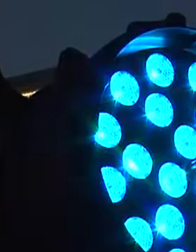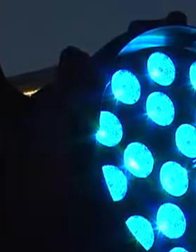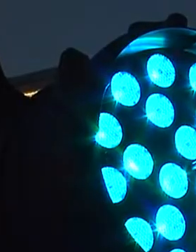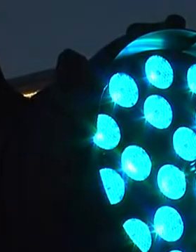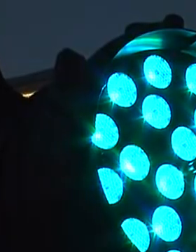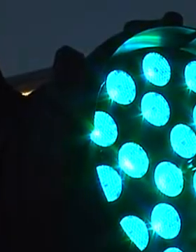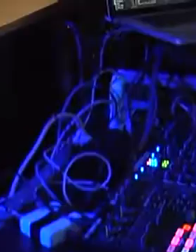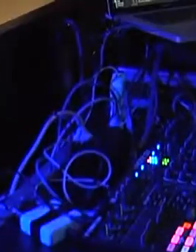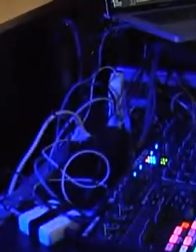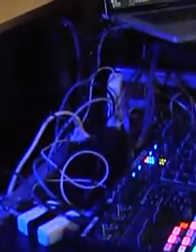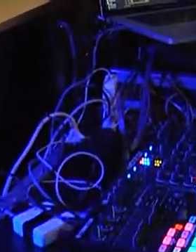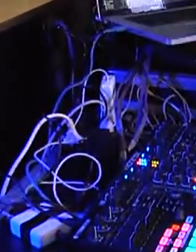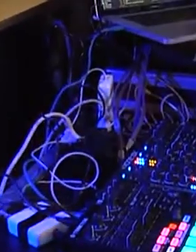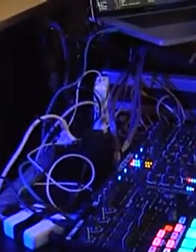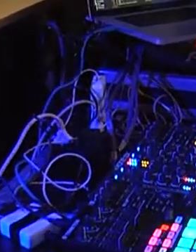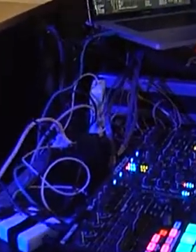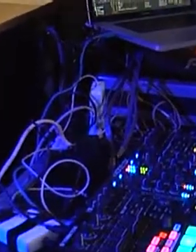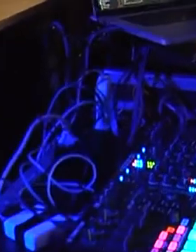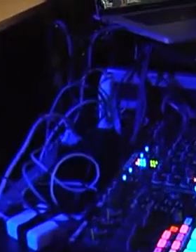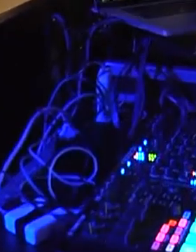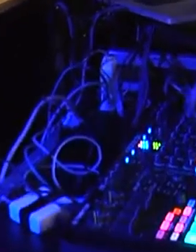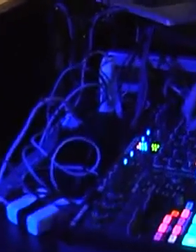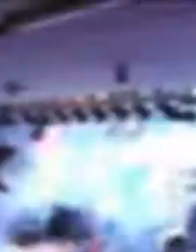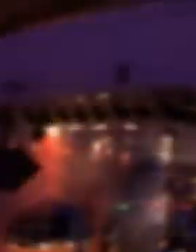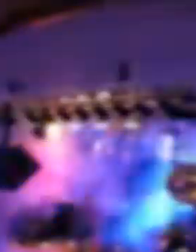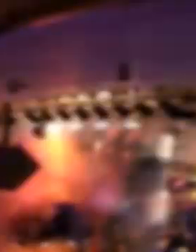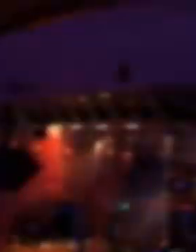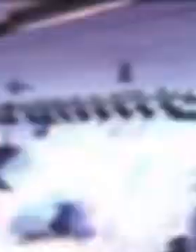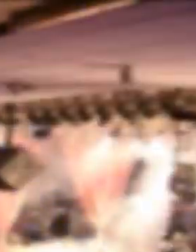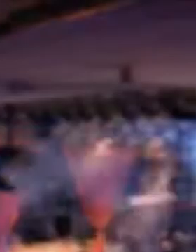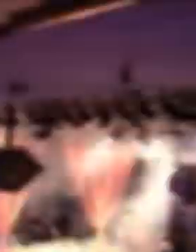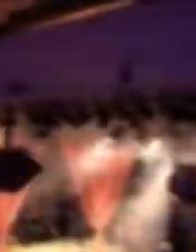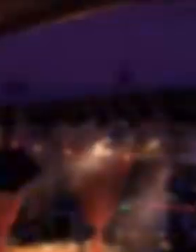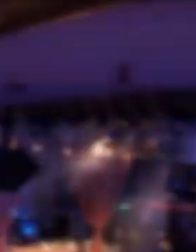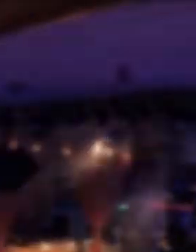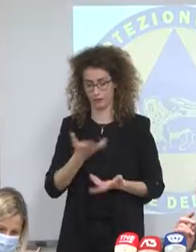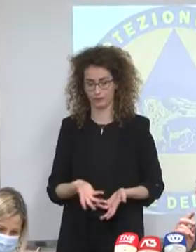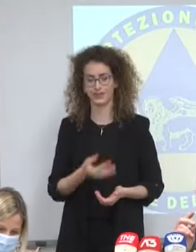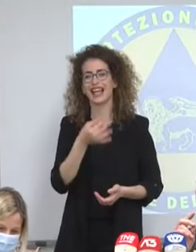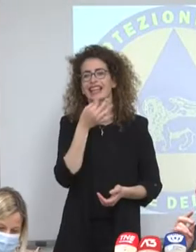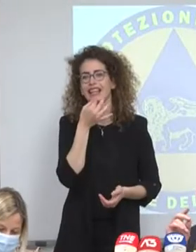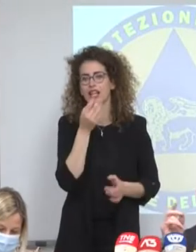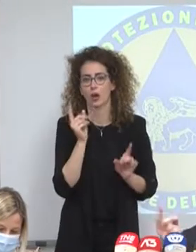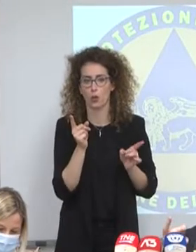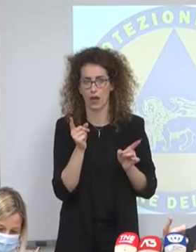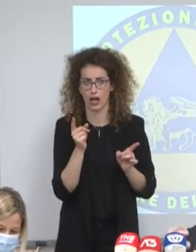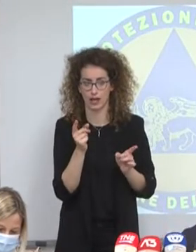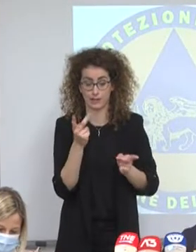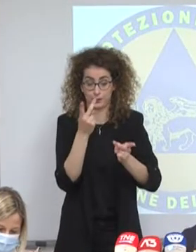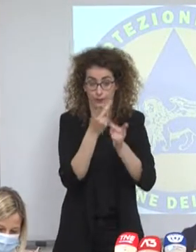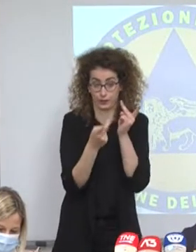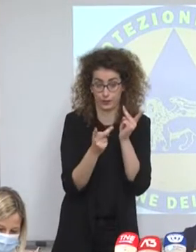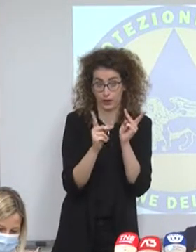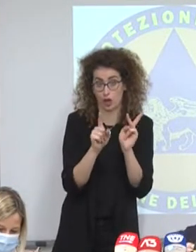governo, anche se per queste attività il Veneto ha in mente una sperimentazione che intende sottoporre al CTS. Sperimentare per aprire di tutti,